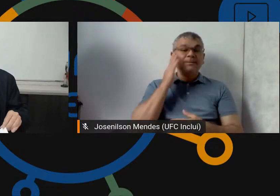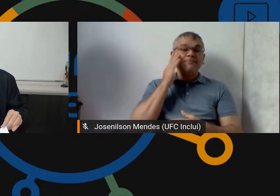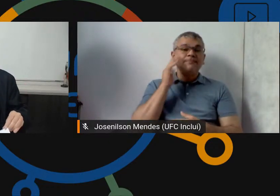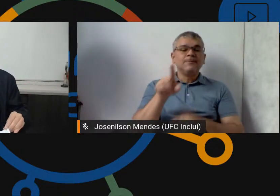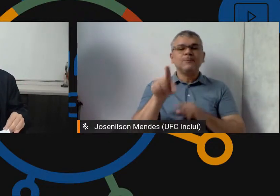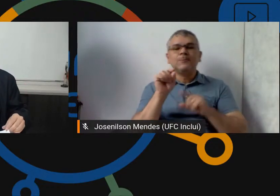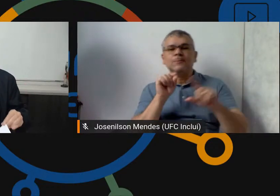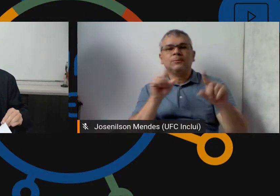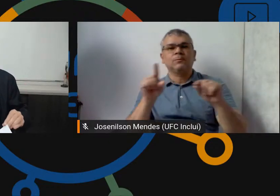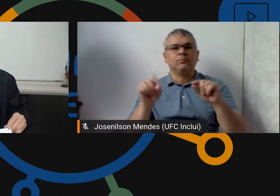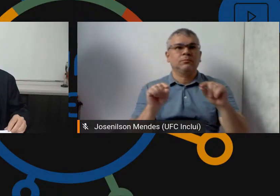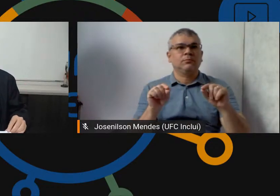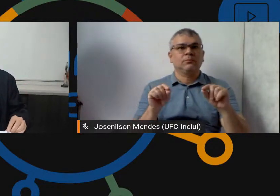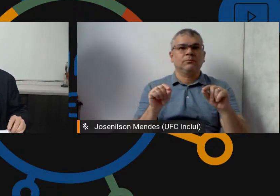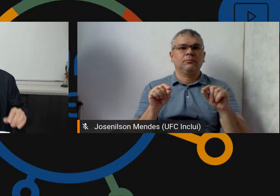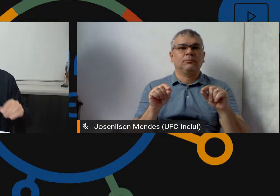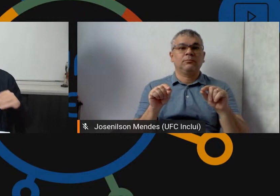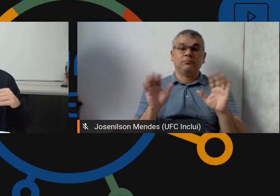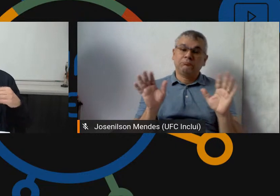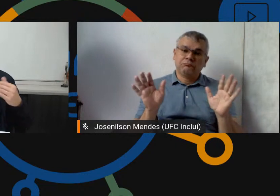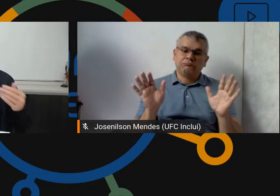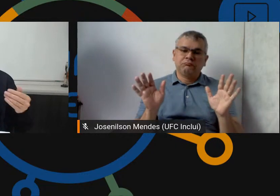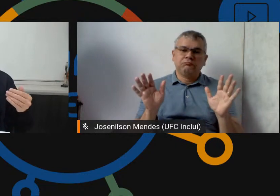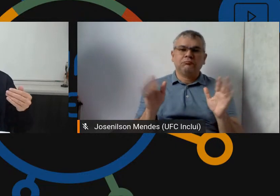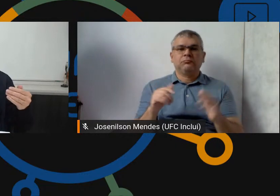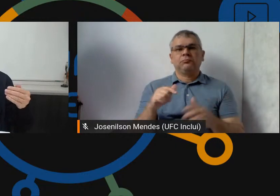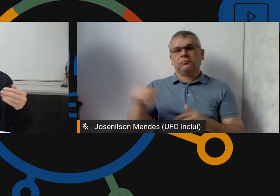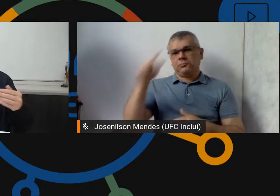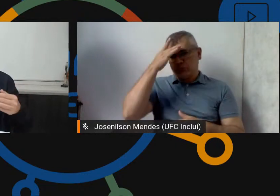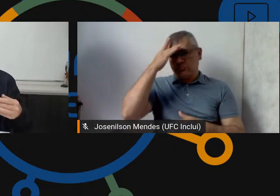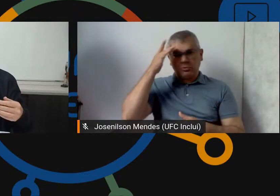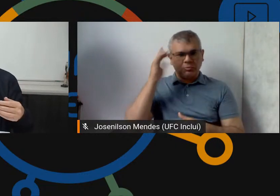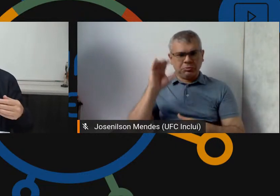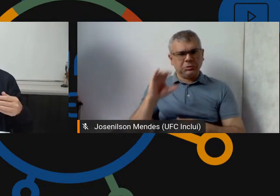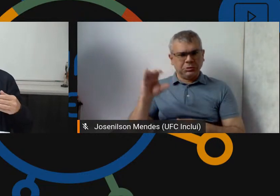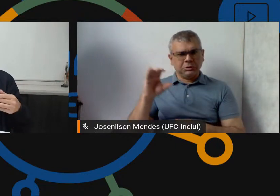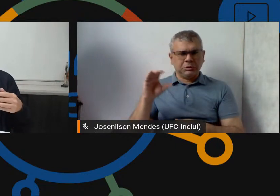Teoricamente, o cientista não deve ter dificuldade para encontrar